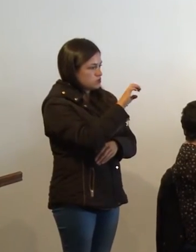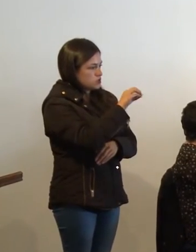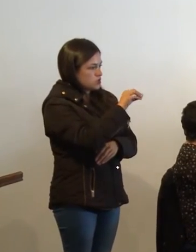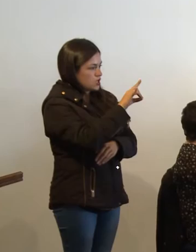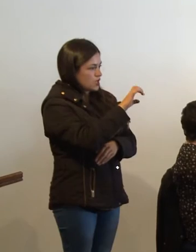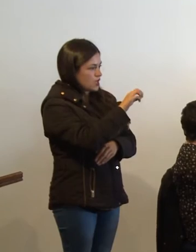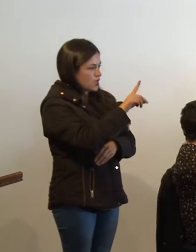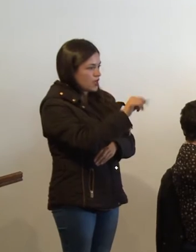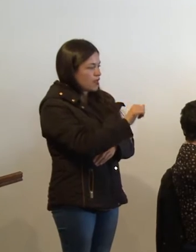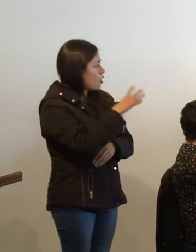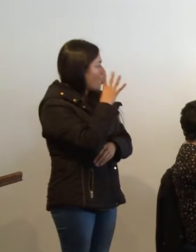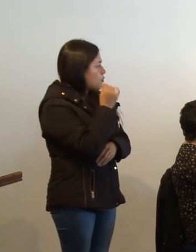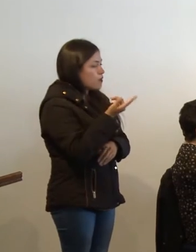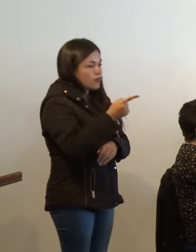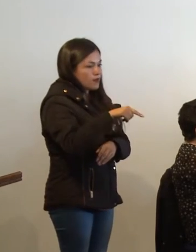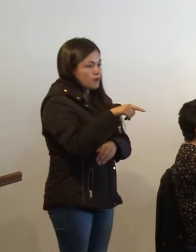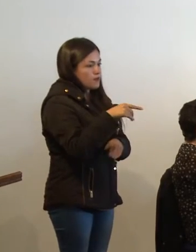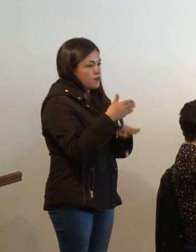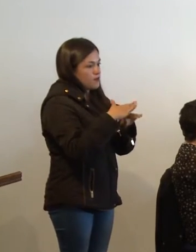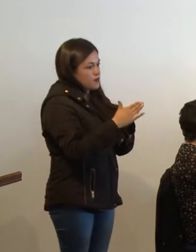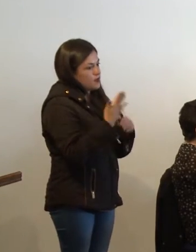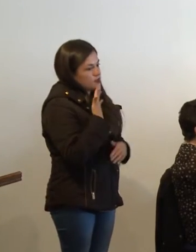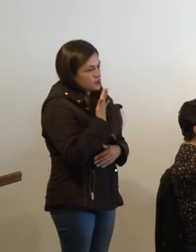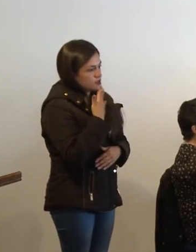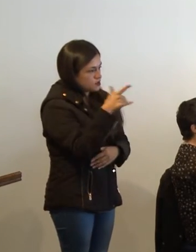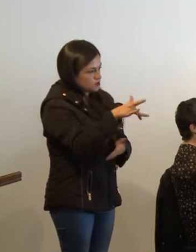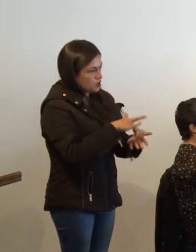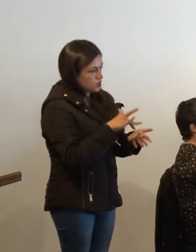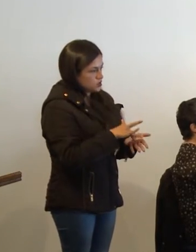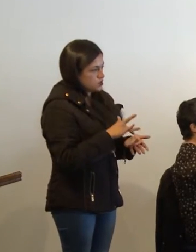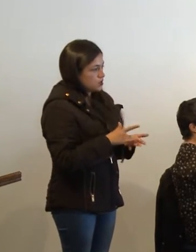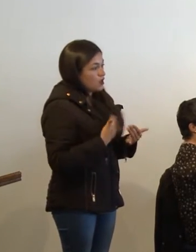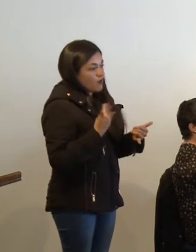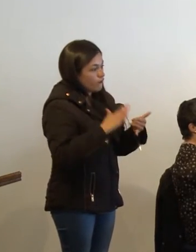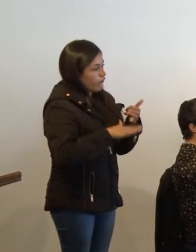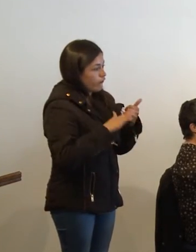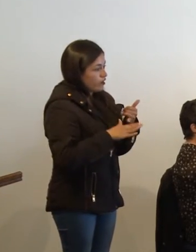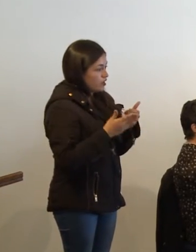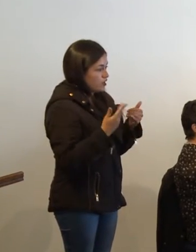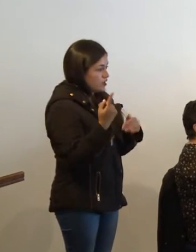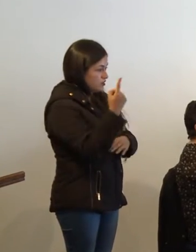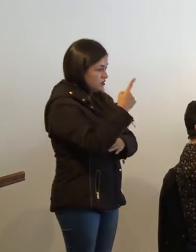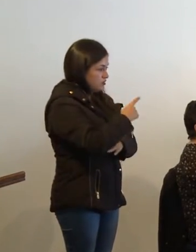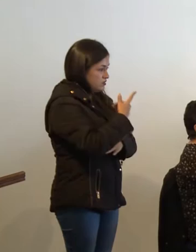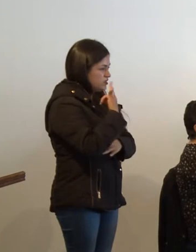que nos acompaña acá. Queremos al final de la jornada hacer un homenaje